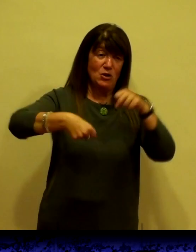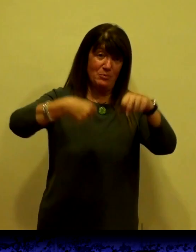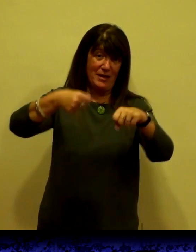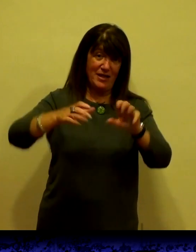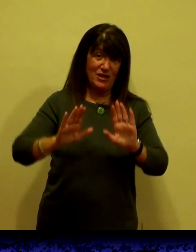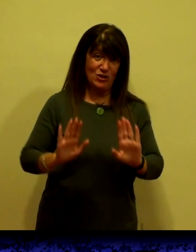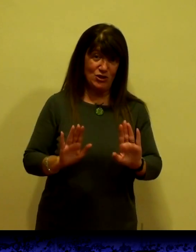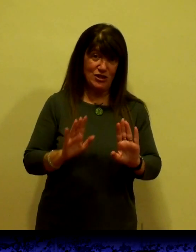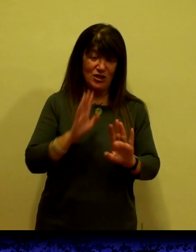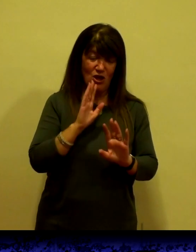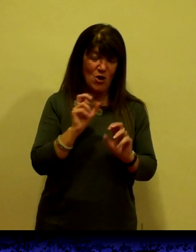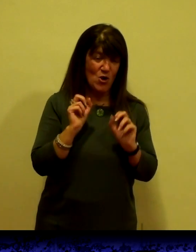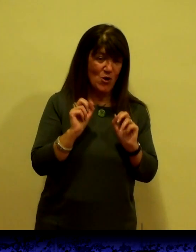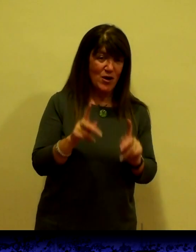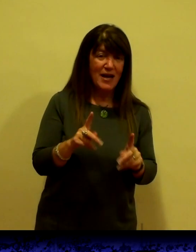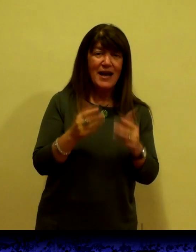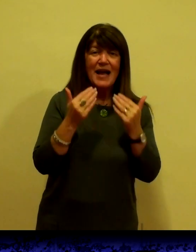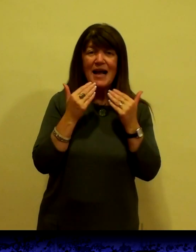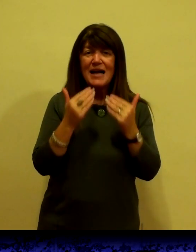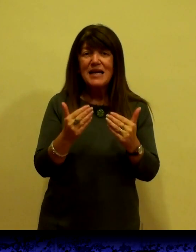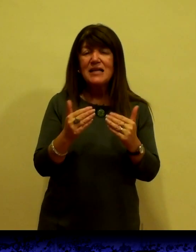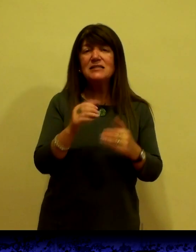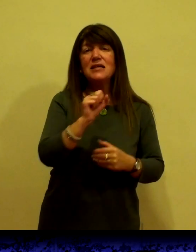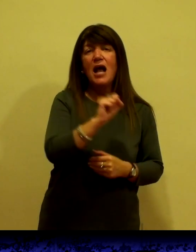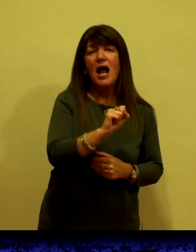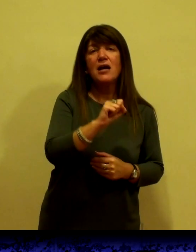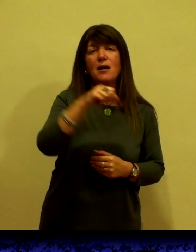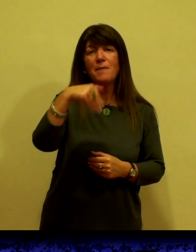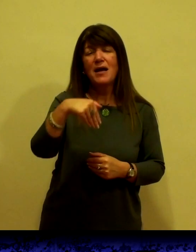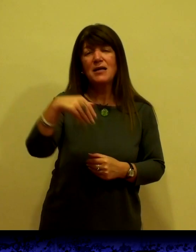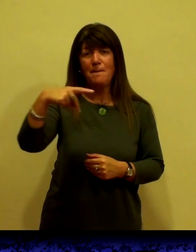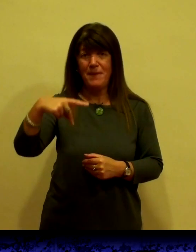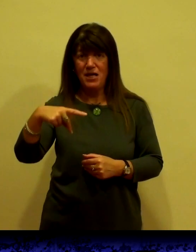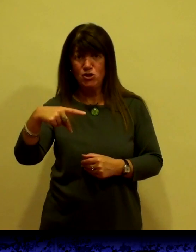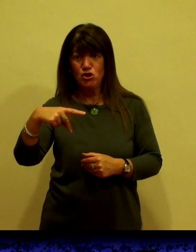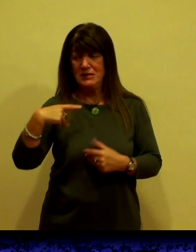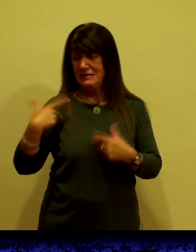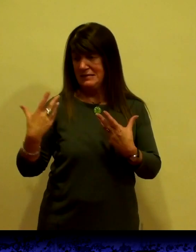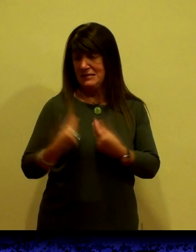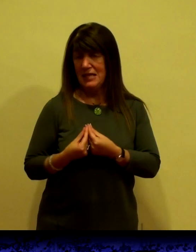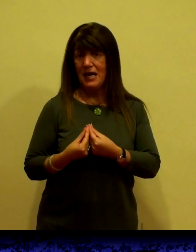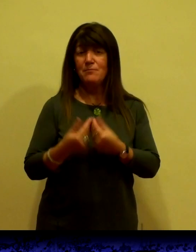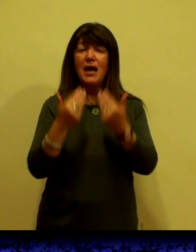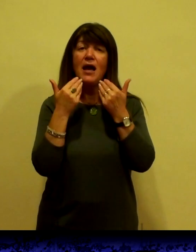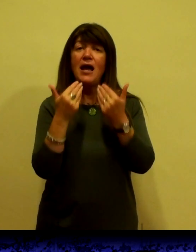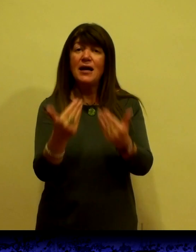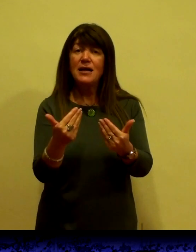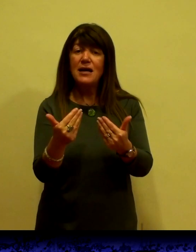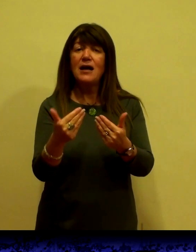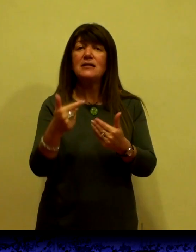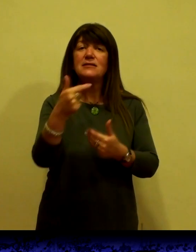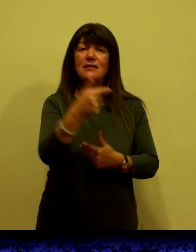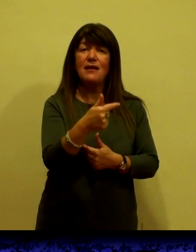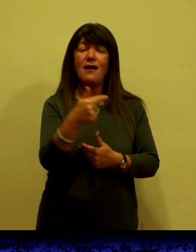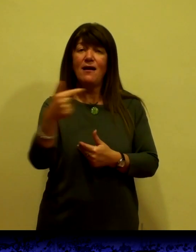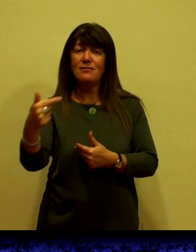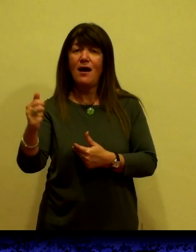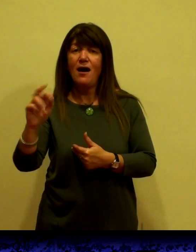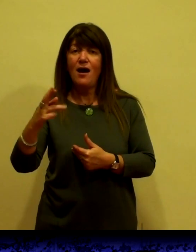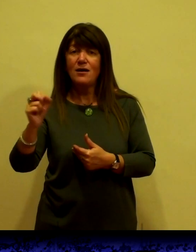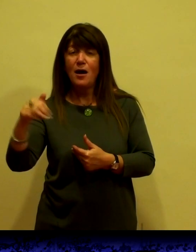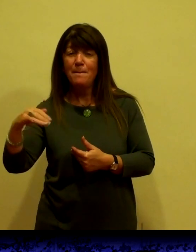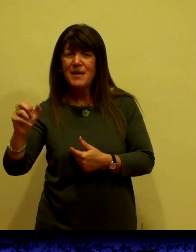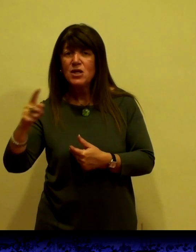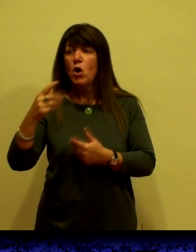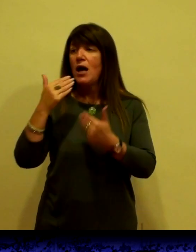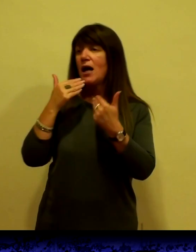perché... Ok, no. Ringraziamo quindi Anna Maria Pecci per essere stata con noi. Grazie a voi. Grazie. E grazie anche a te, a Taramino. Grazie a voi.